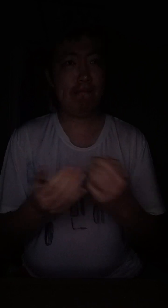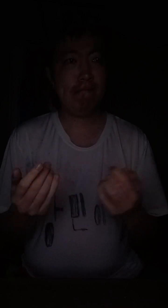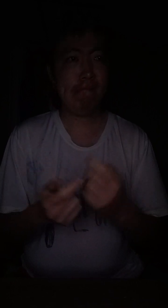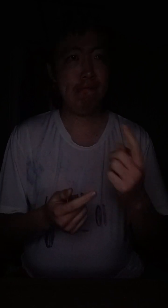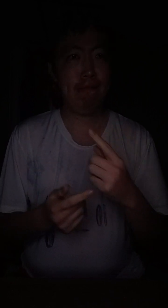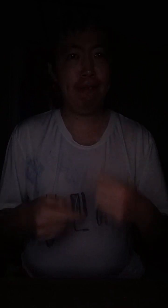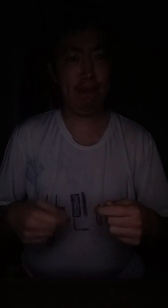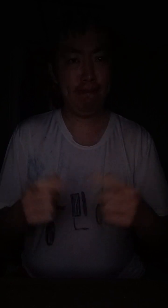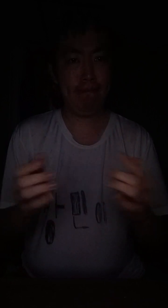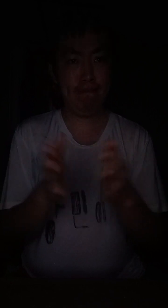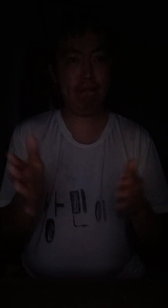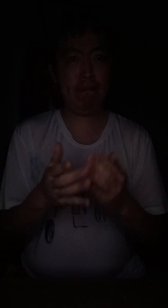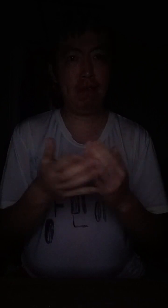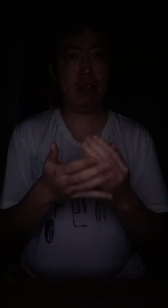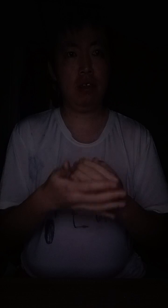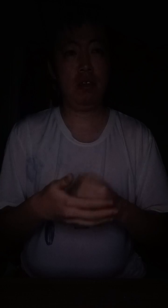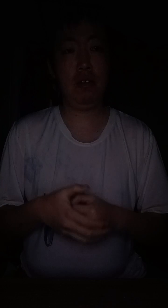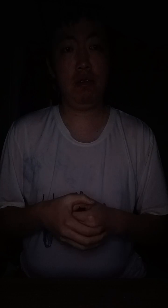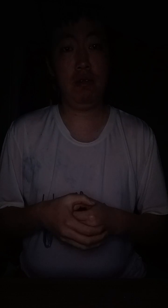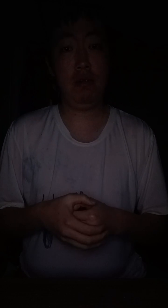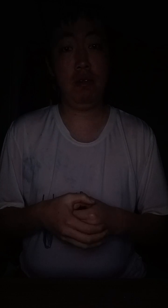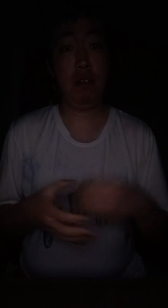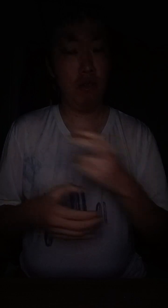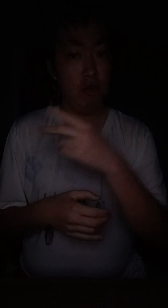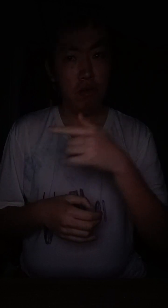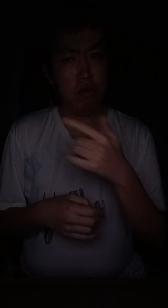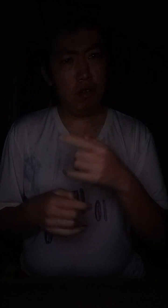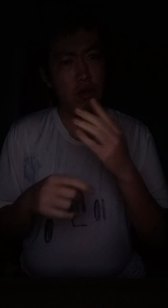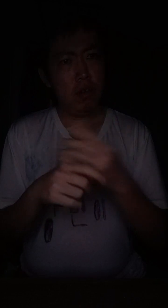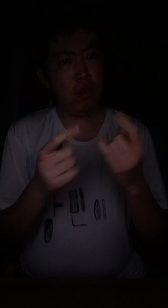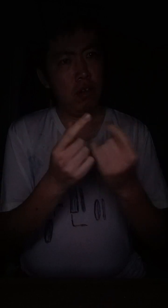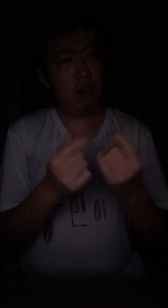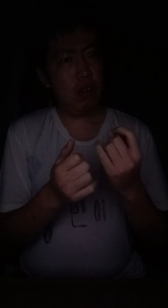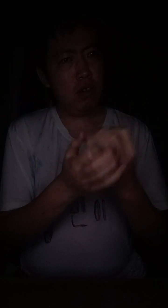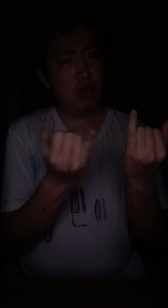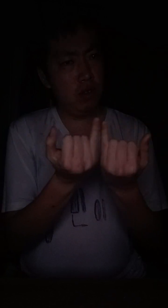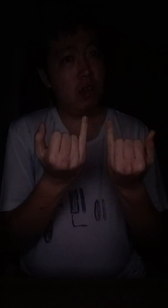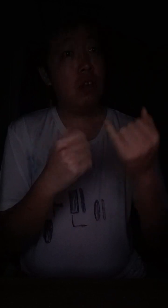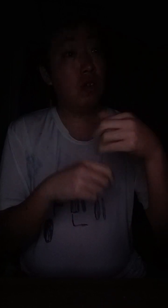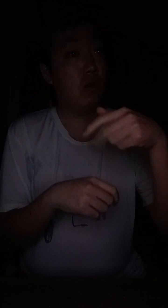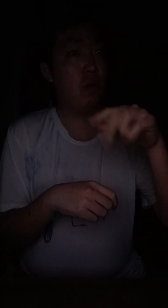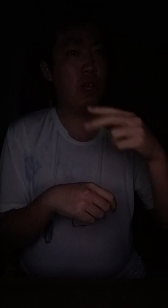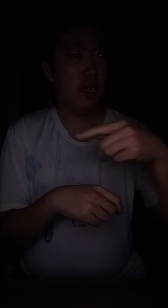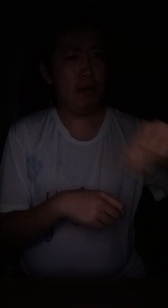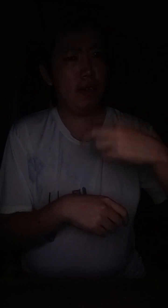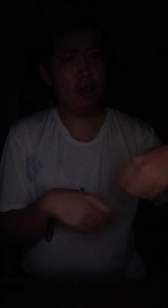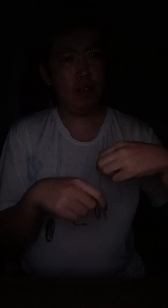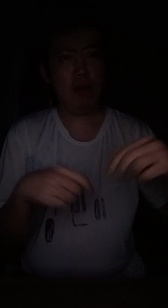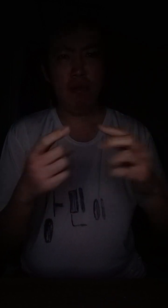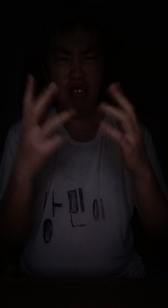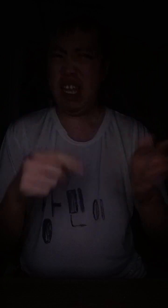있어요? 여기 양천구인데요가. 여러 차례 민원을 제기했지만 관할구청은 화장실을 만들 공간이 마땅치